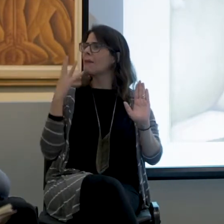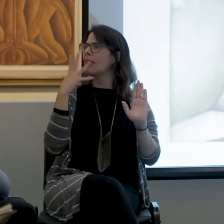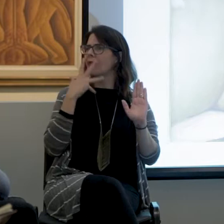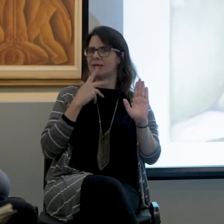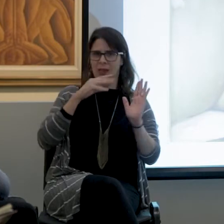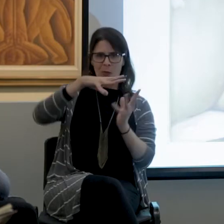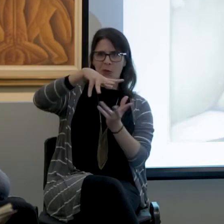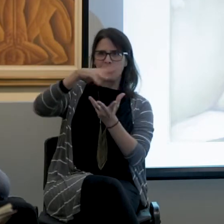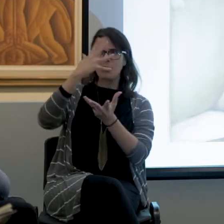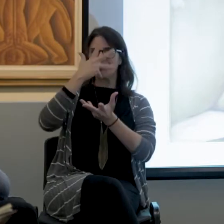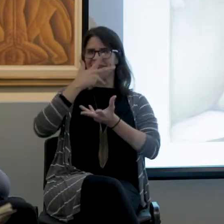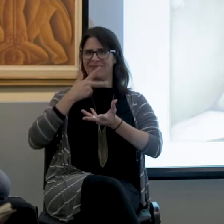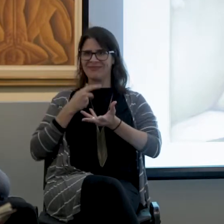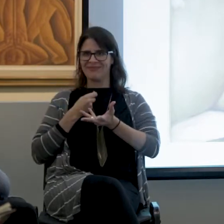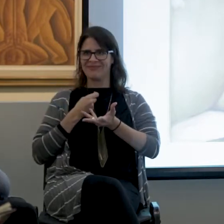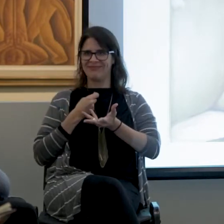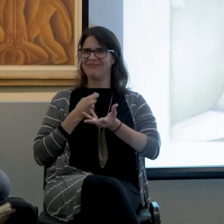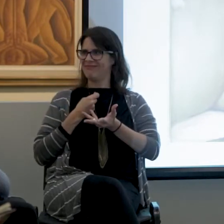Né?